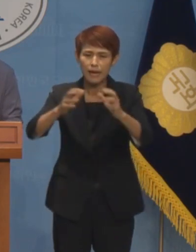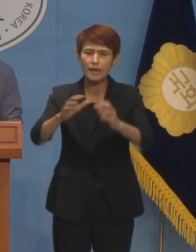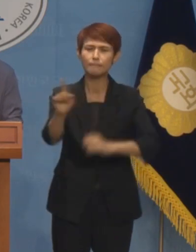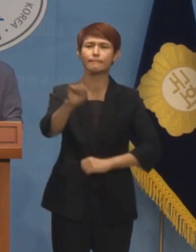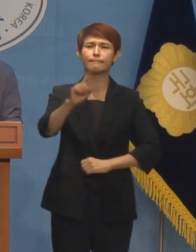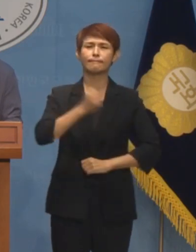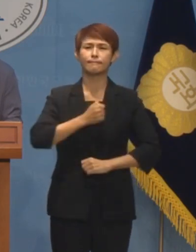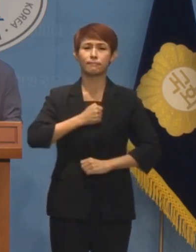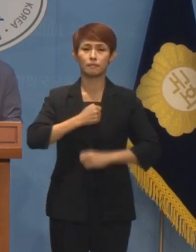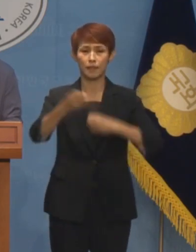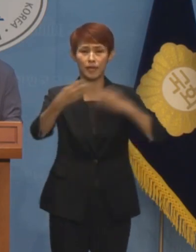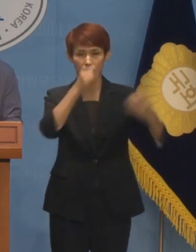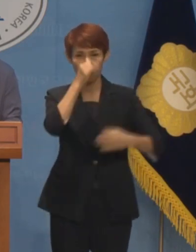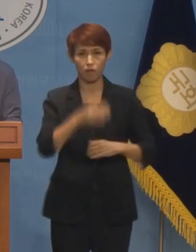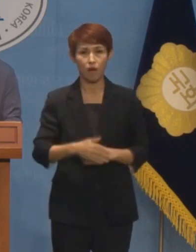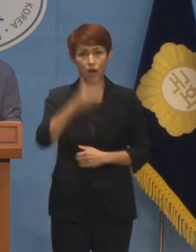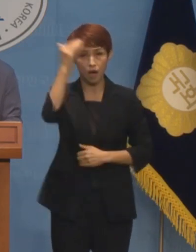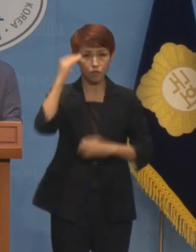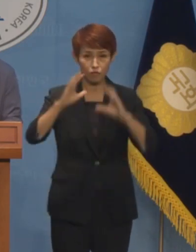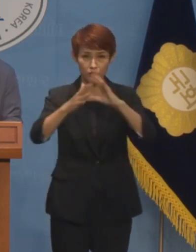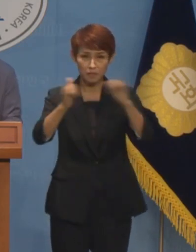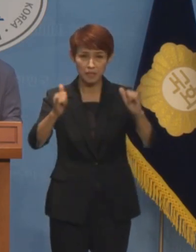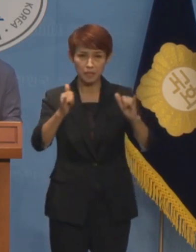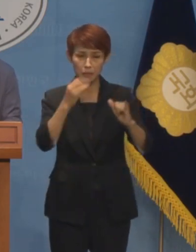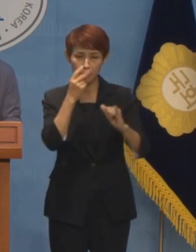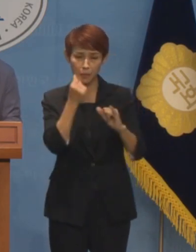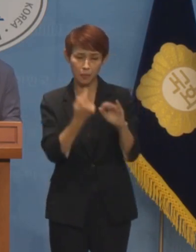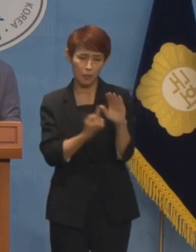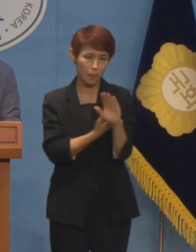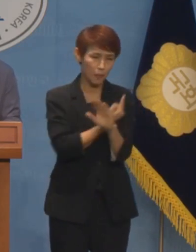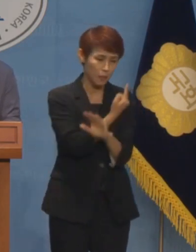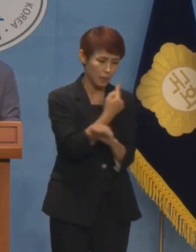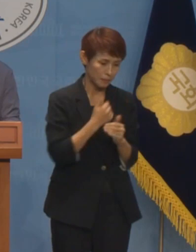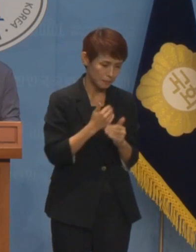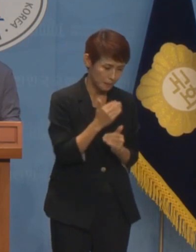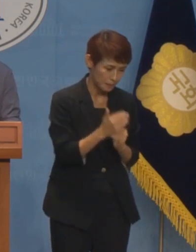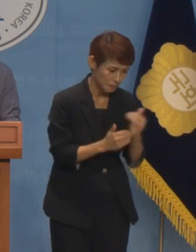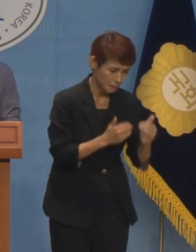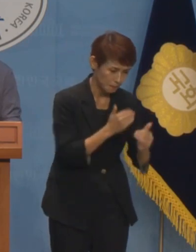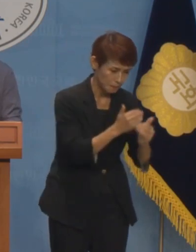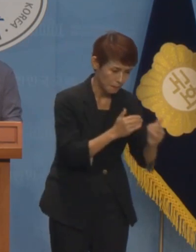귀, 판단을 피해서 은근슬쩍 추진되고 있는